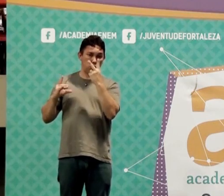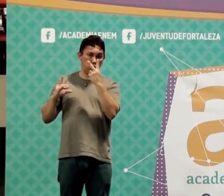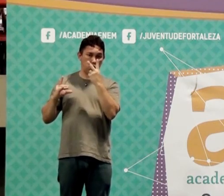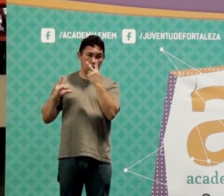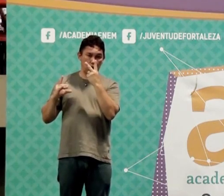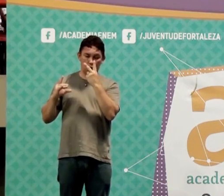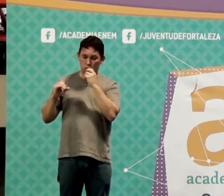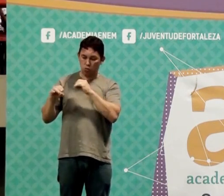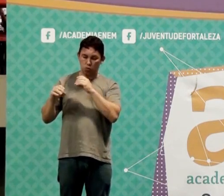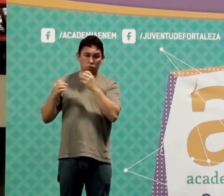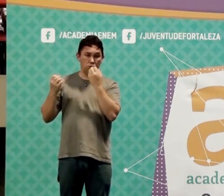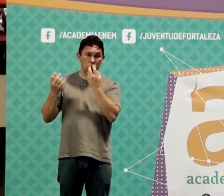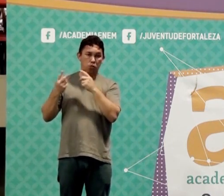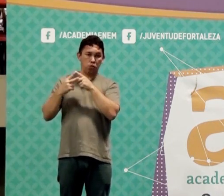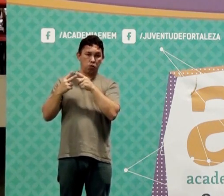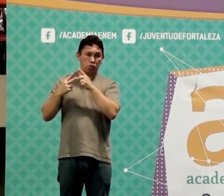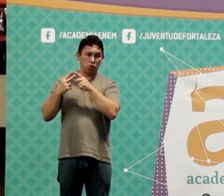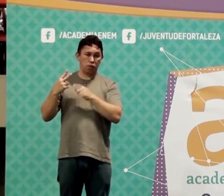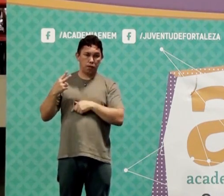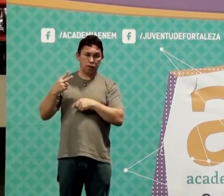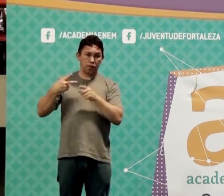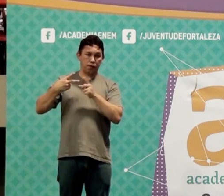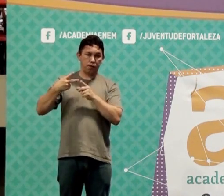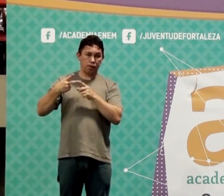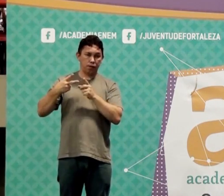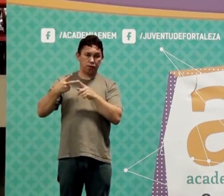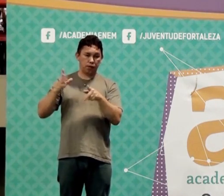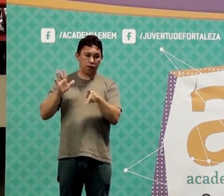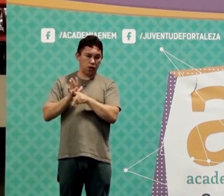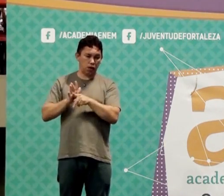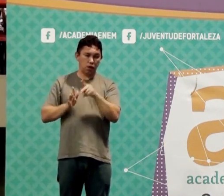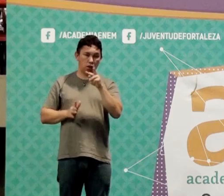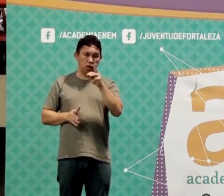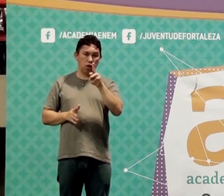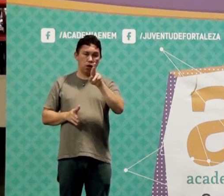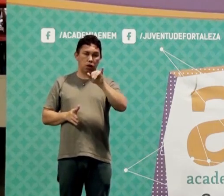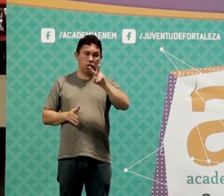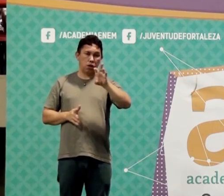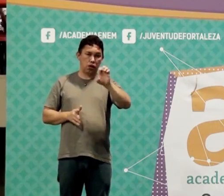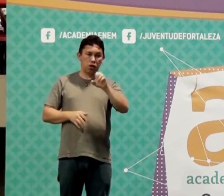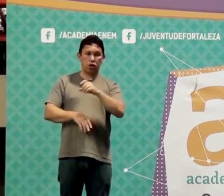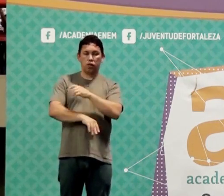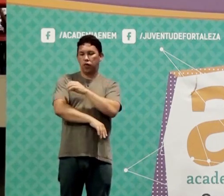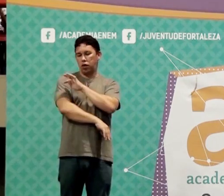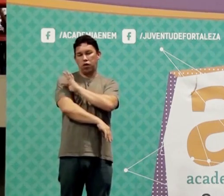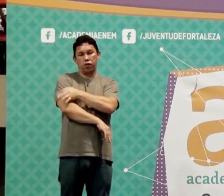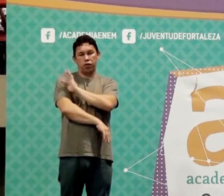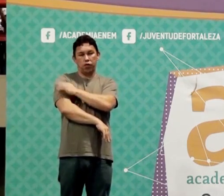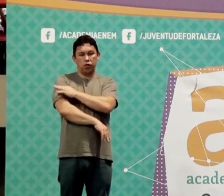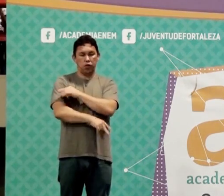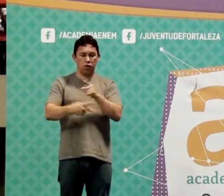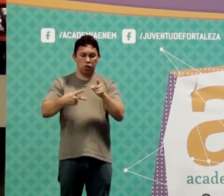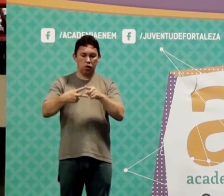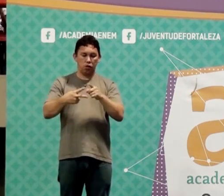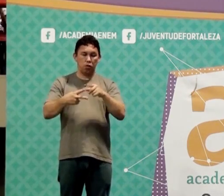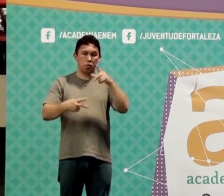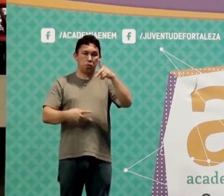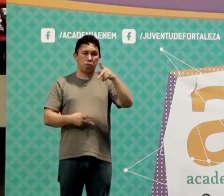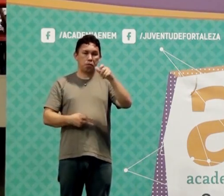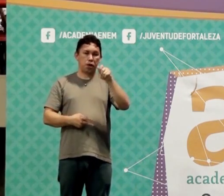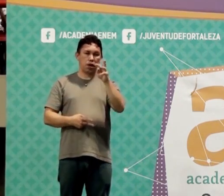Extremamente nobre. Porque a educação aqui é muito cara. Ou tu é da igreja, e as pessoas da igreja têm direito a estudar, vão